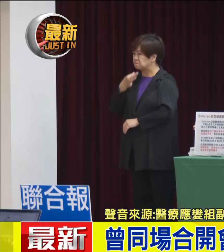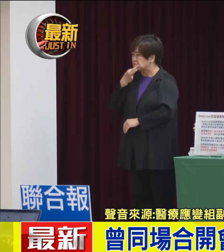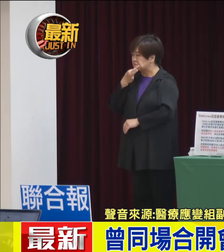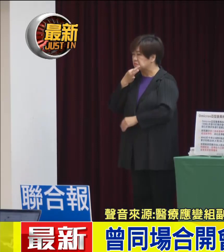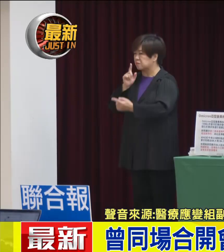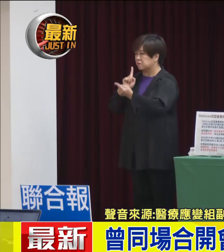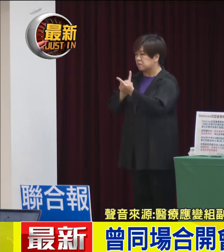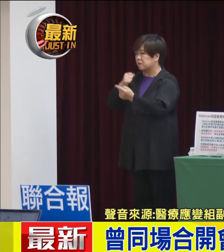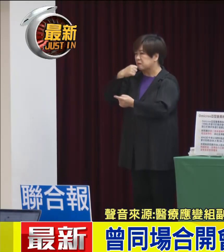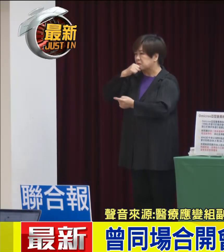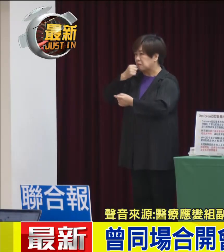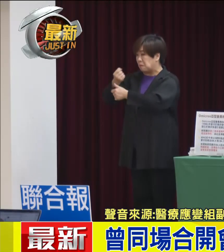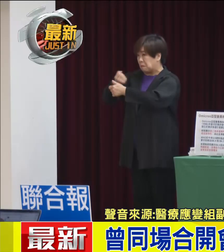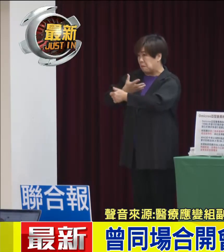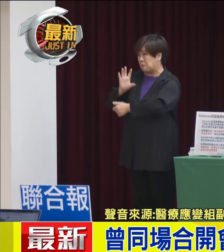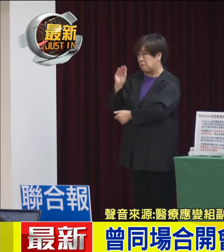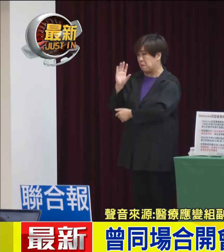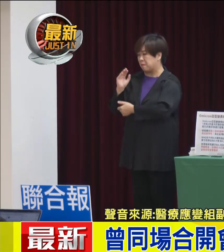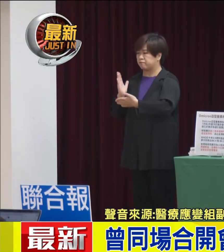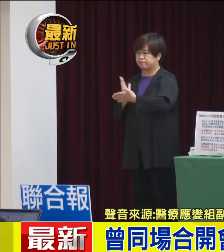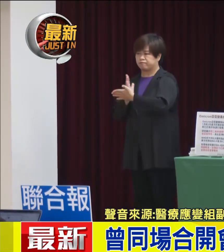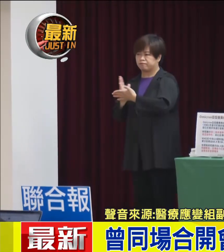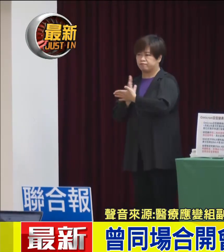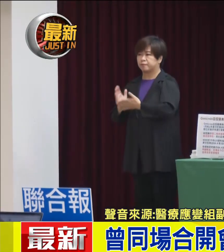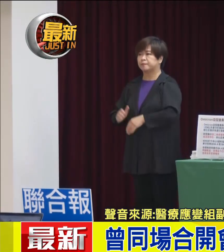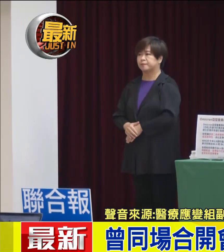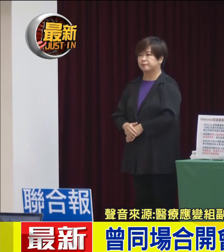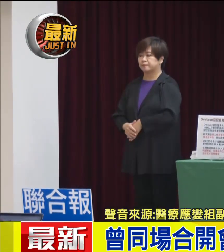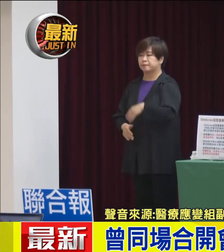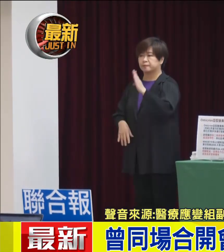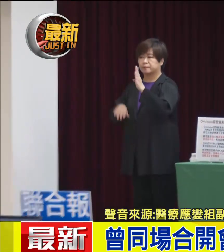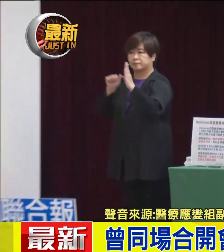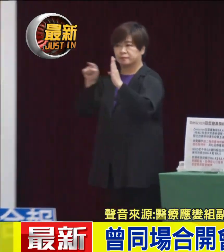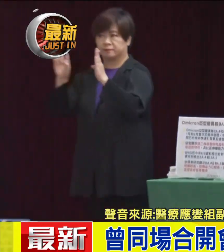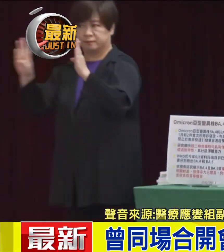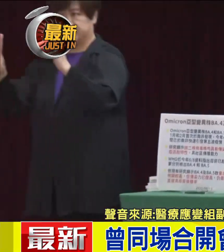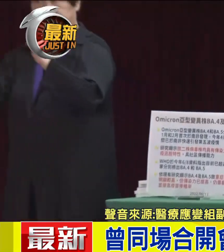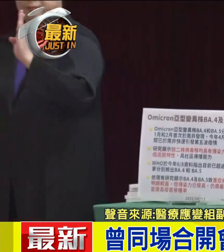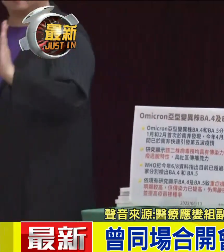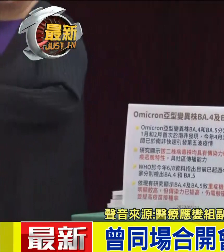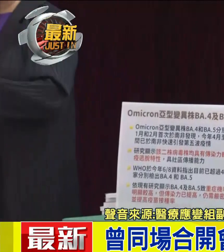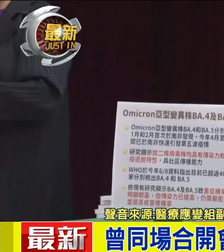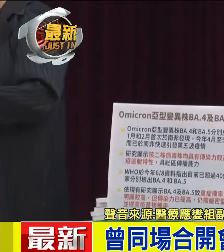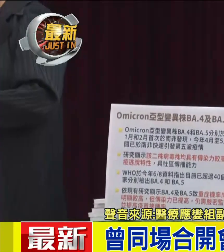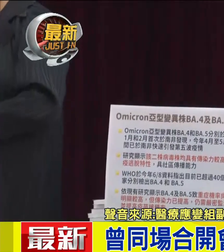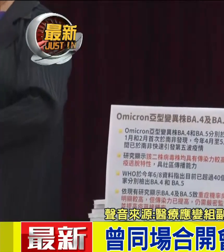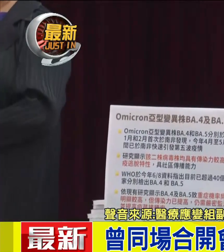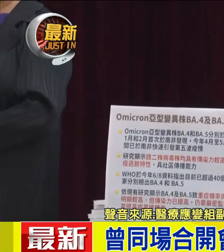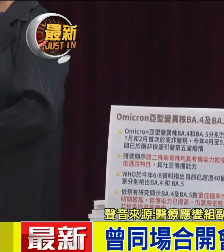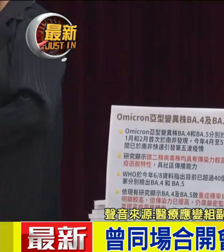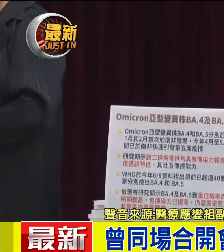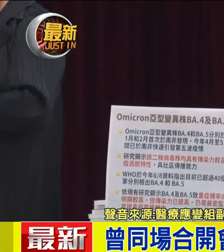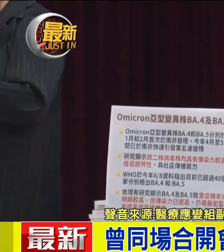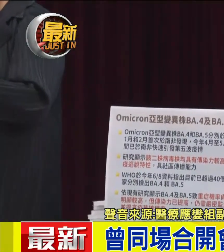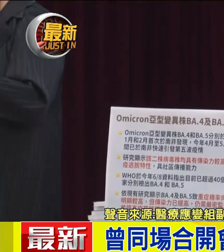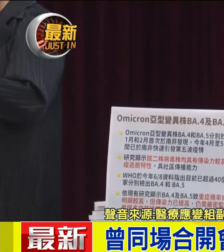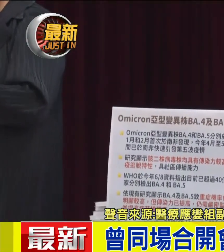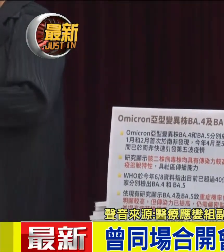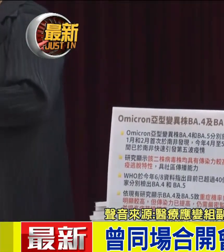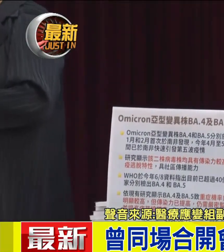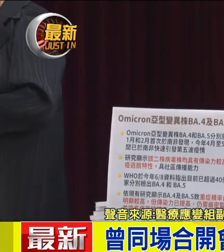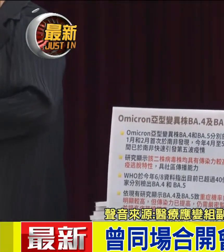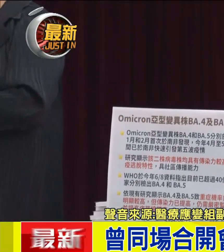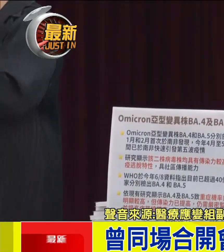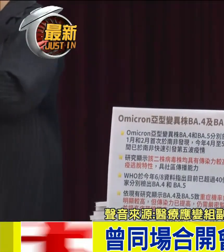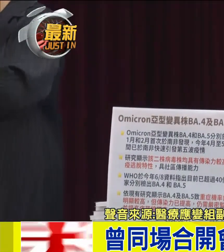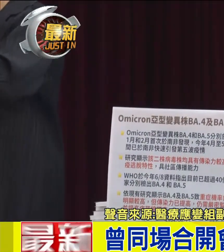所以大家其实不用担心这个就是指挥体系里头的分工运作这部分都会按照原来的一